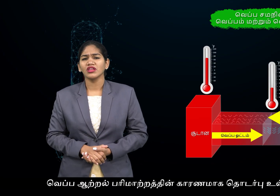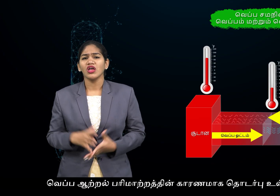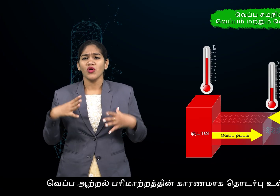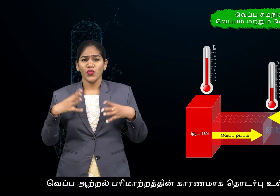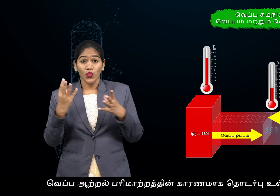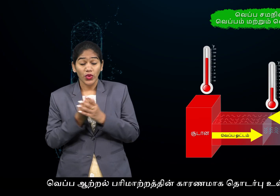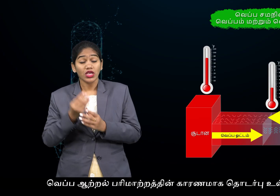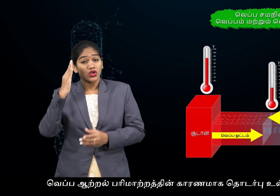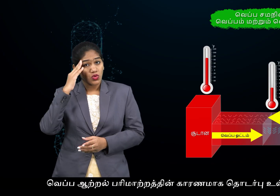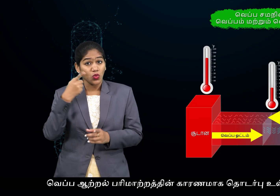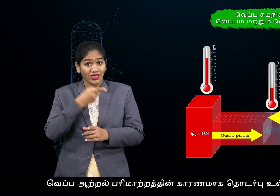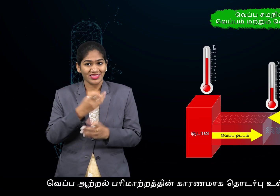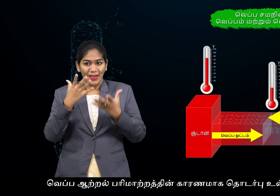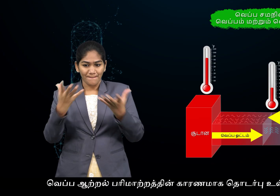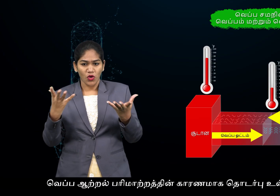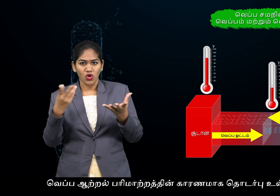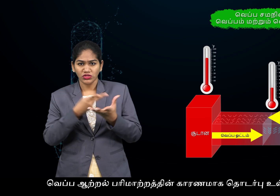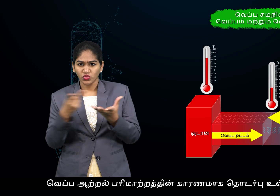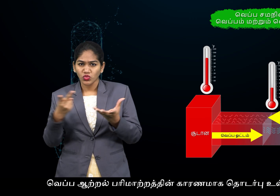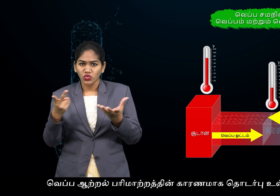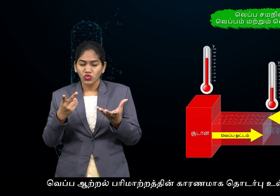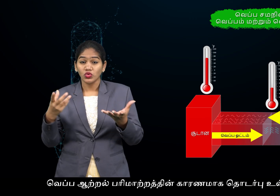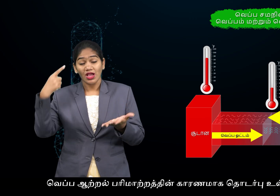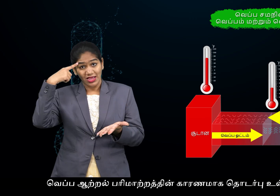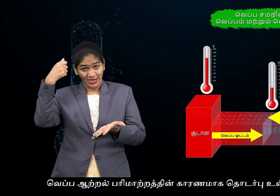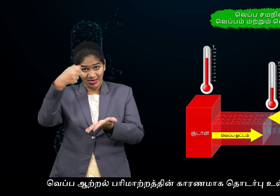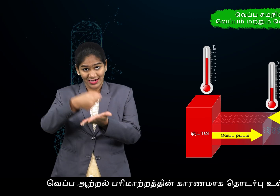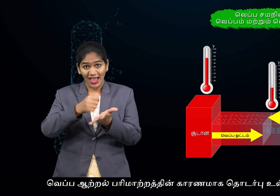வெப்ப ஆற்றல் பரிமாற்றத்தின் காரணமாக தொடர்பு உள்ள உடல்கள்